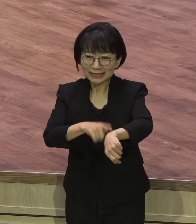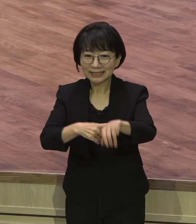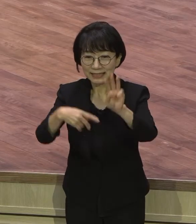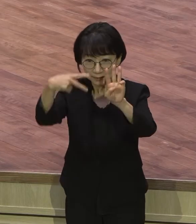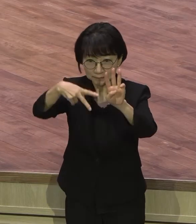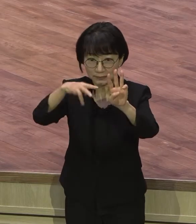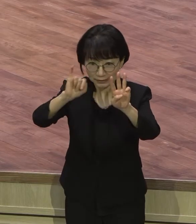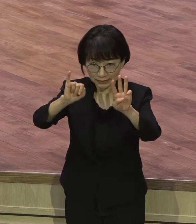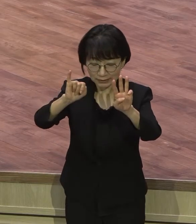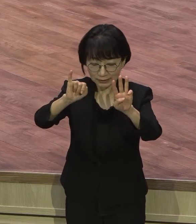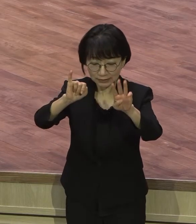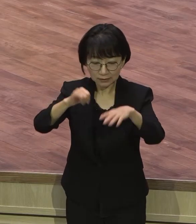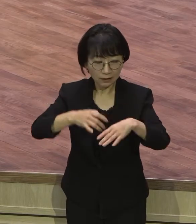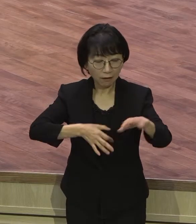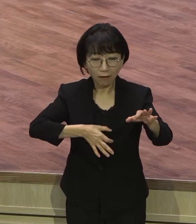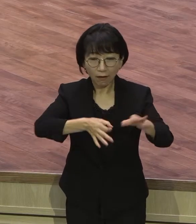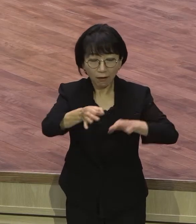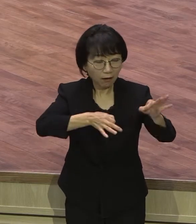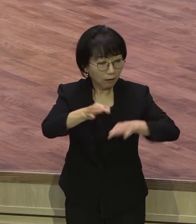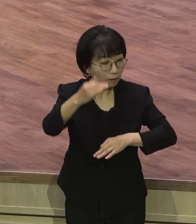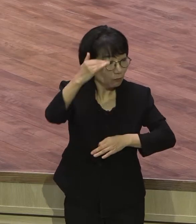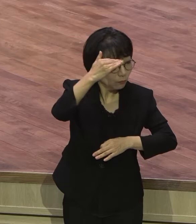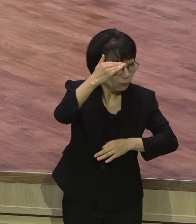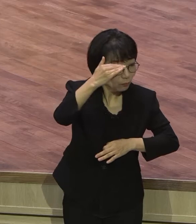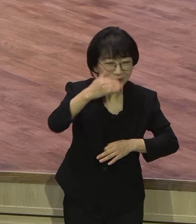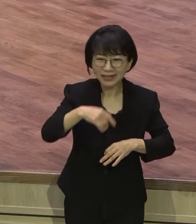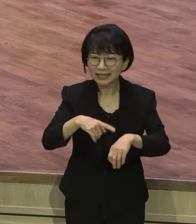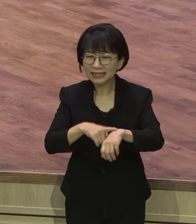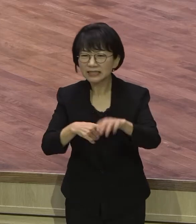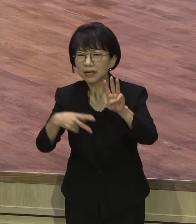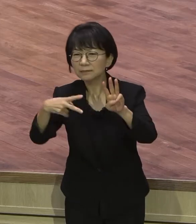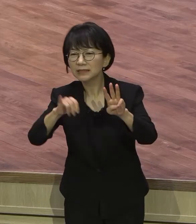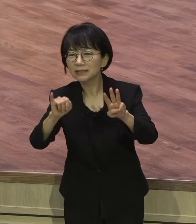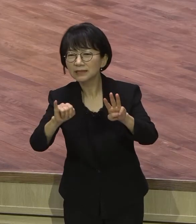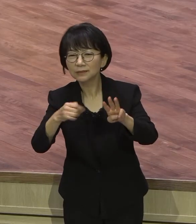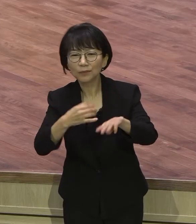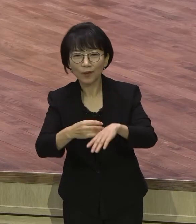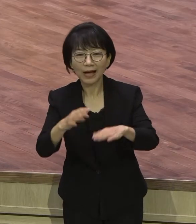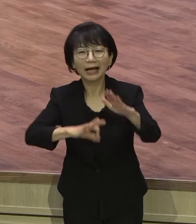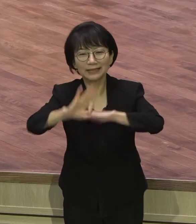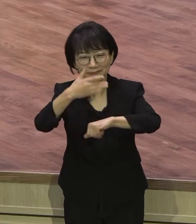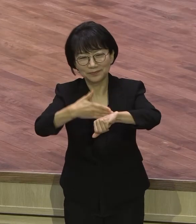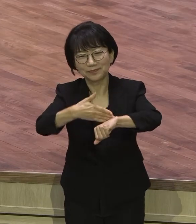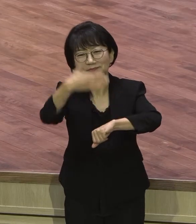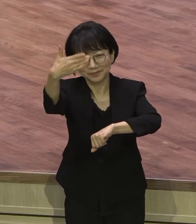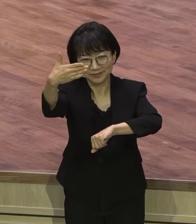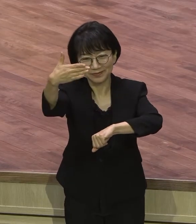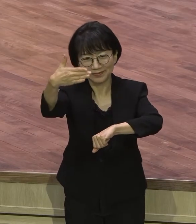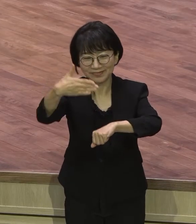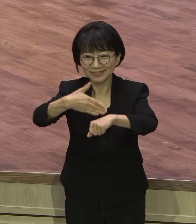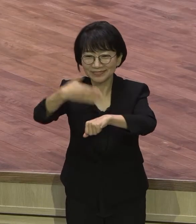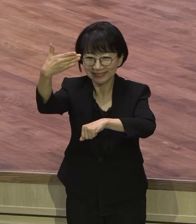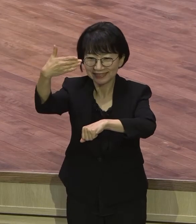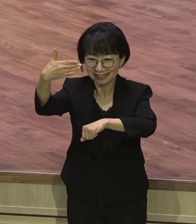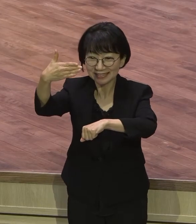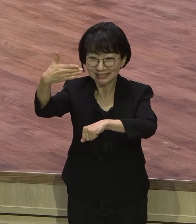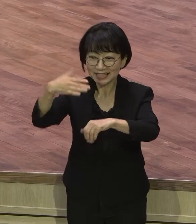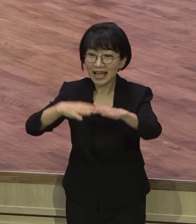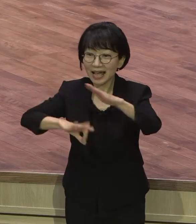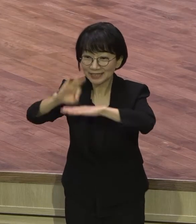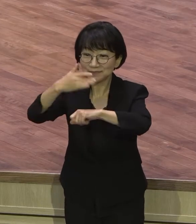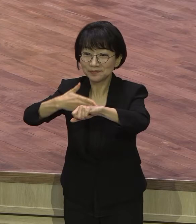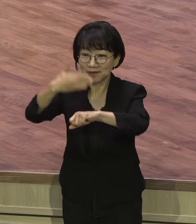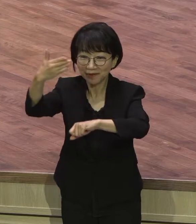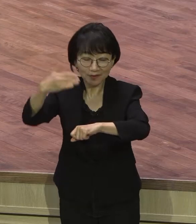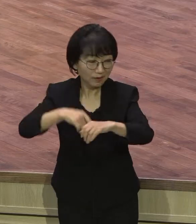시장터에 나가봤더니 사람들이 있어요. 제3시는 우리나라 시간 말하면 9시입니다. 오전 9시. 그렇게